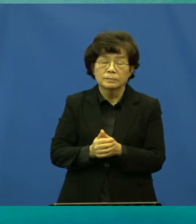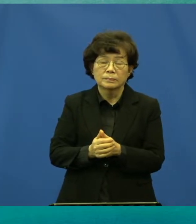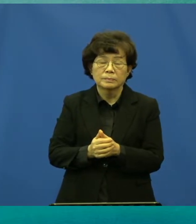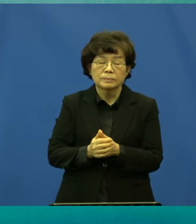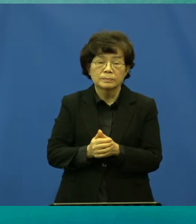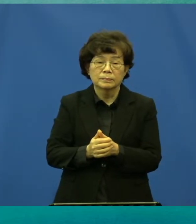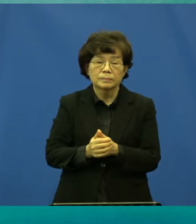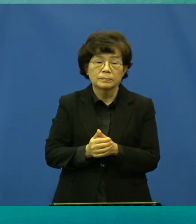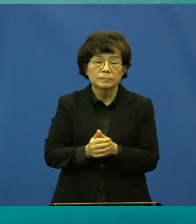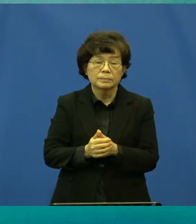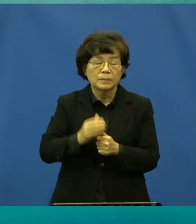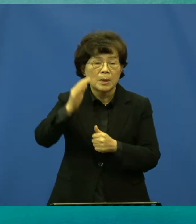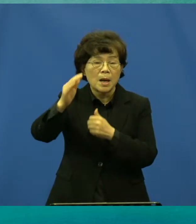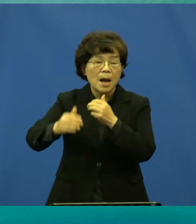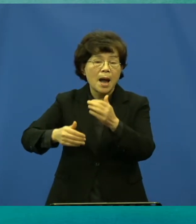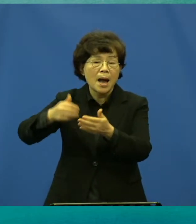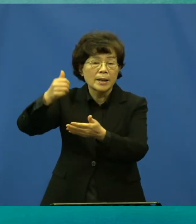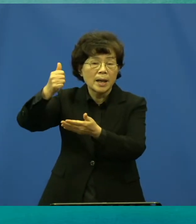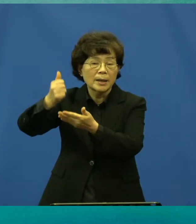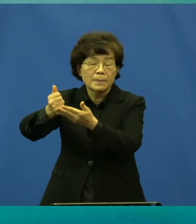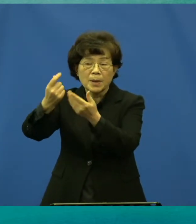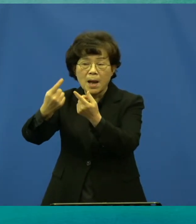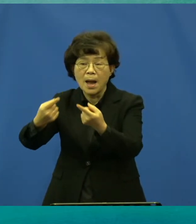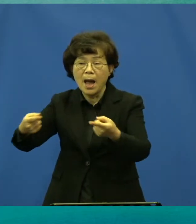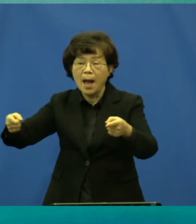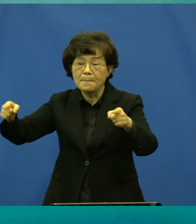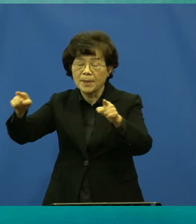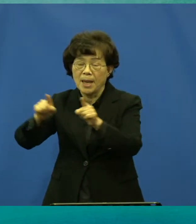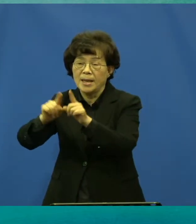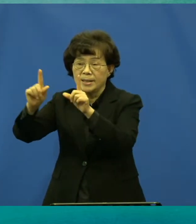우리가 하나님과 함께하는 삶을 살 때